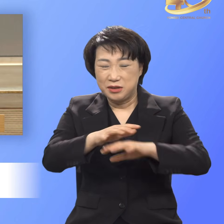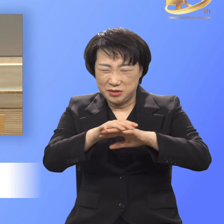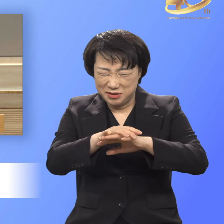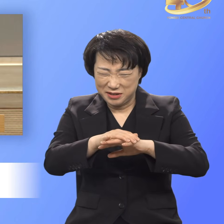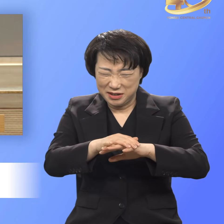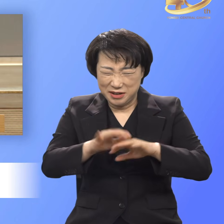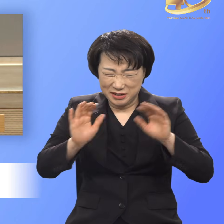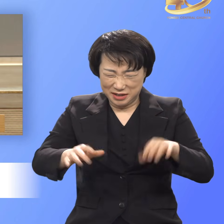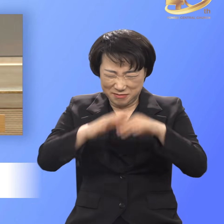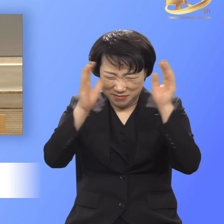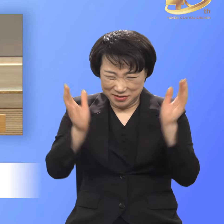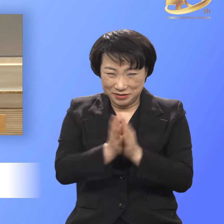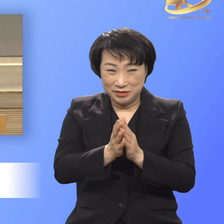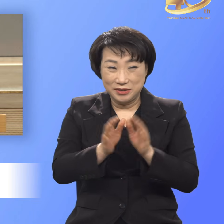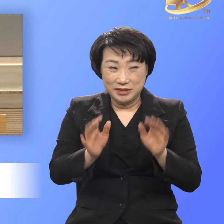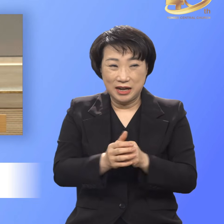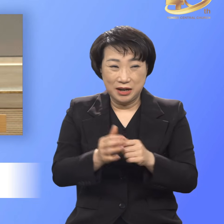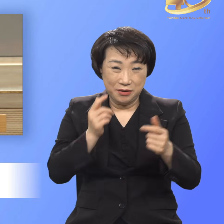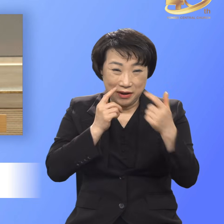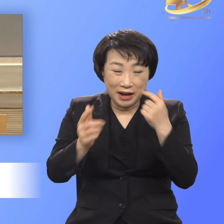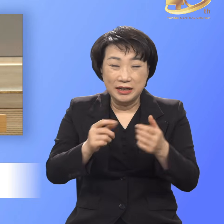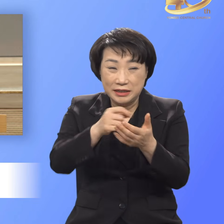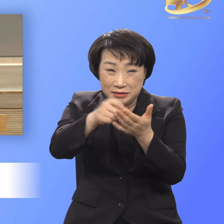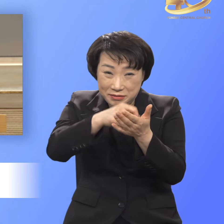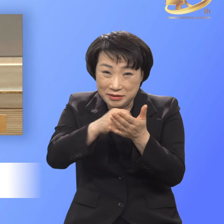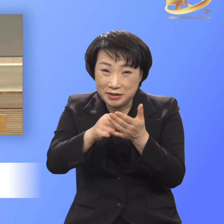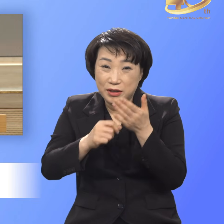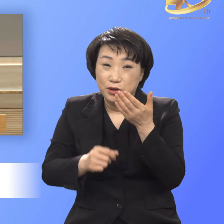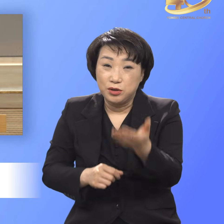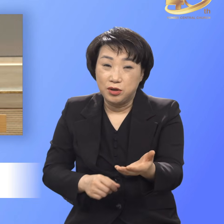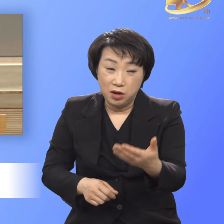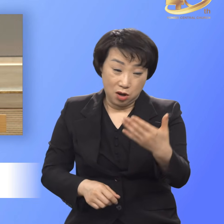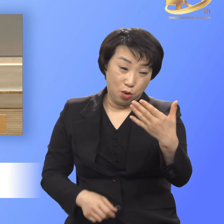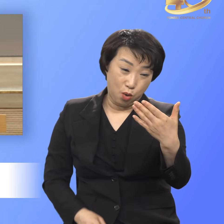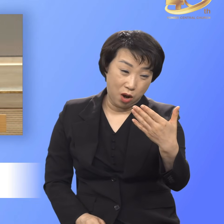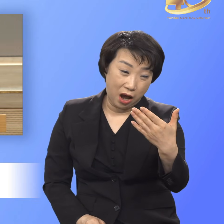조직적으로 그냥 지승전결이 분명하게 기록해놓은 히브리서를 보면서